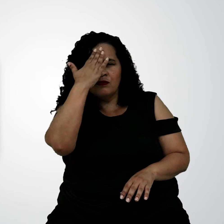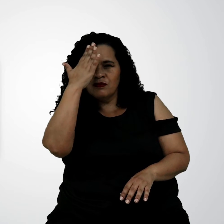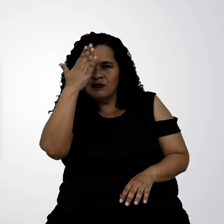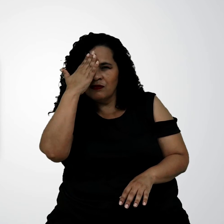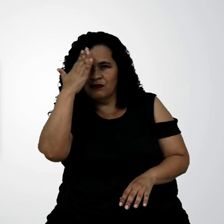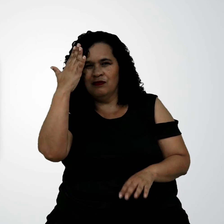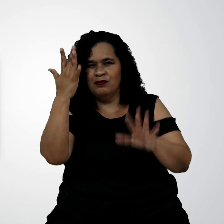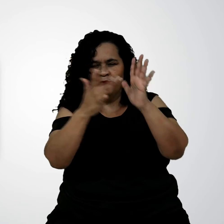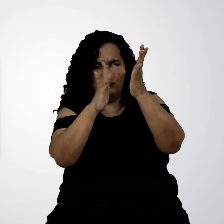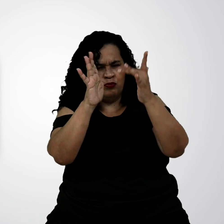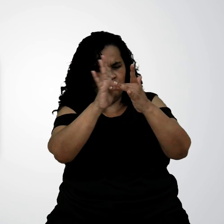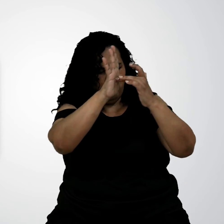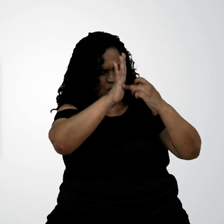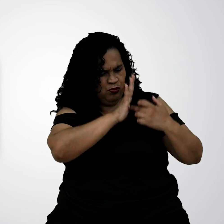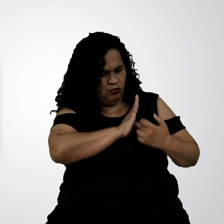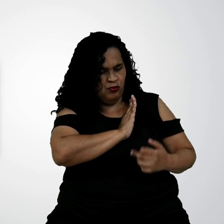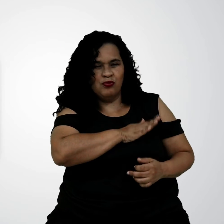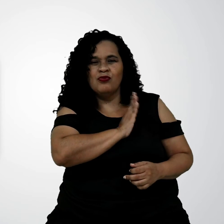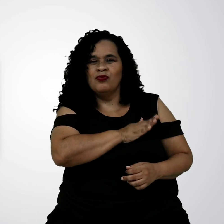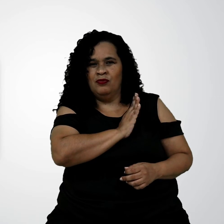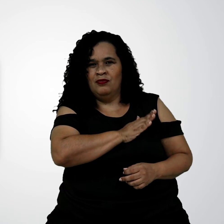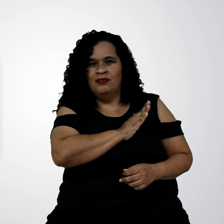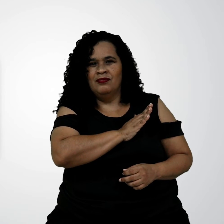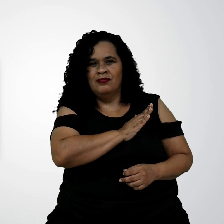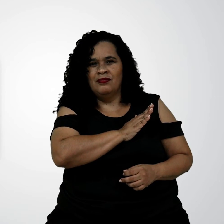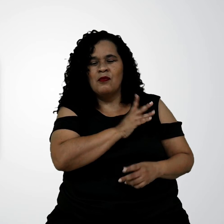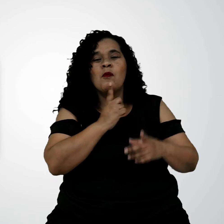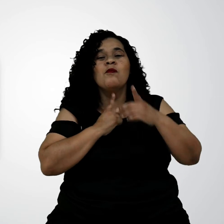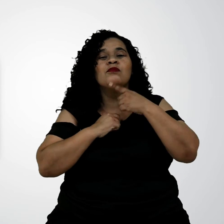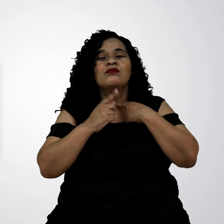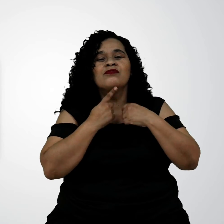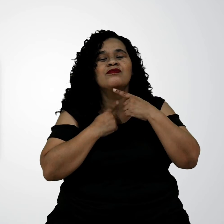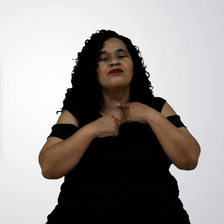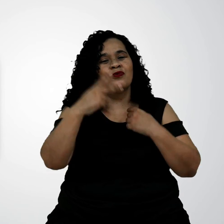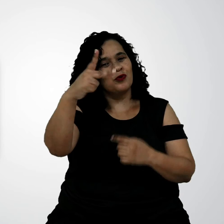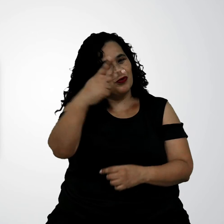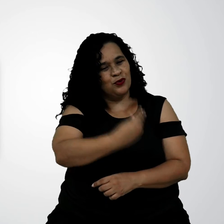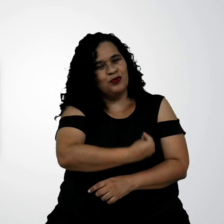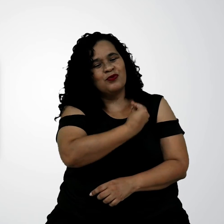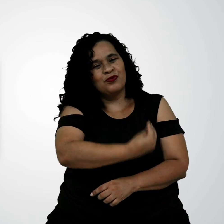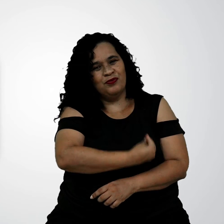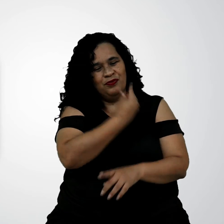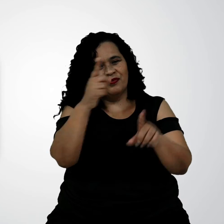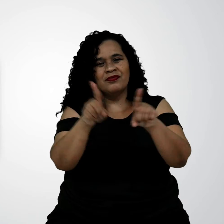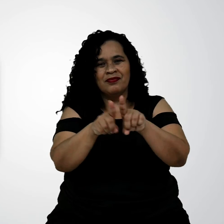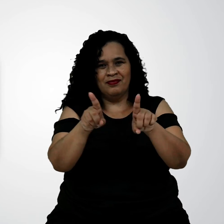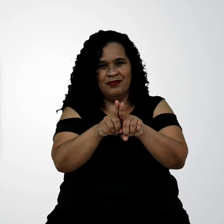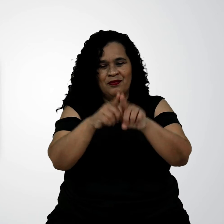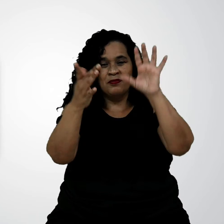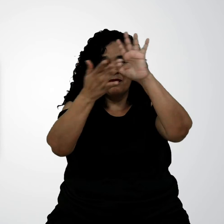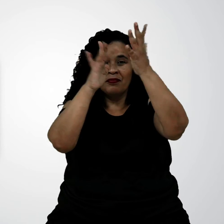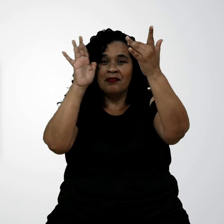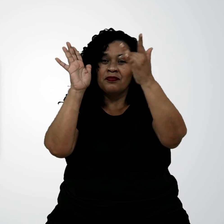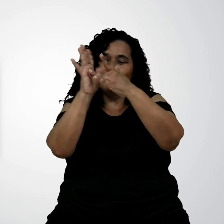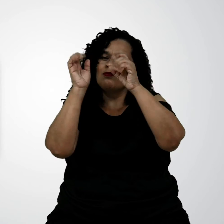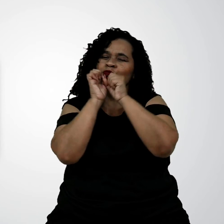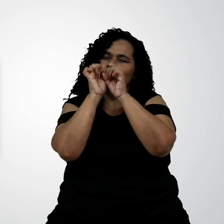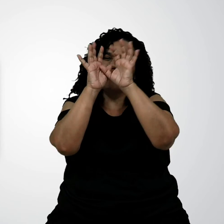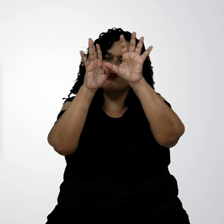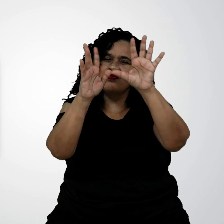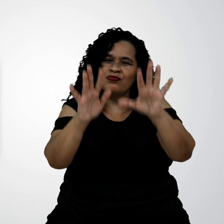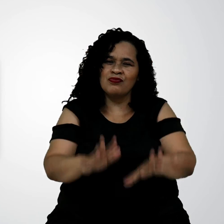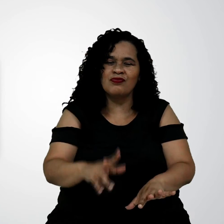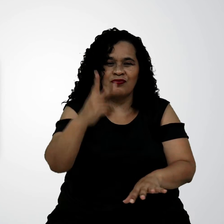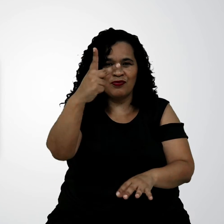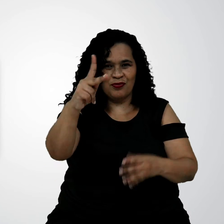gerando dentro de nós. E esse é o meu desejo, que a água viva flua no seu interior